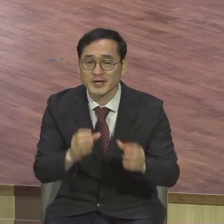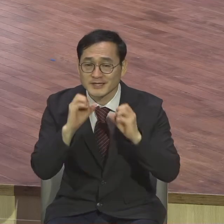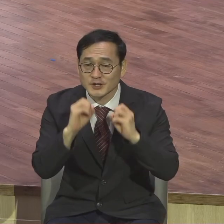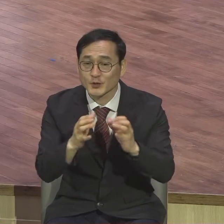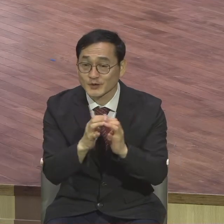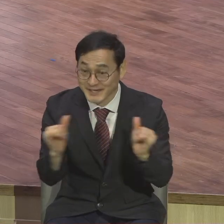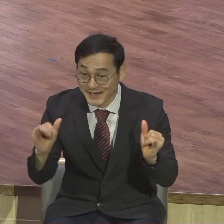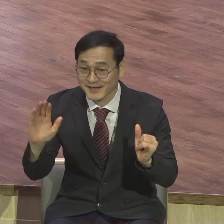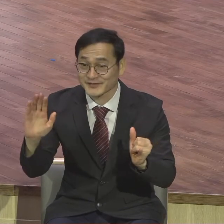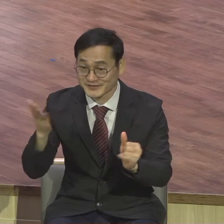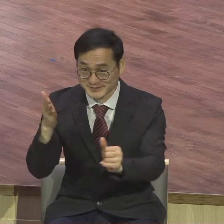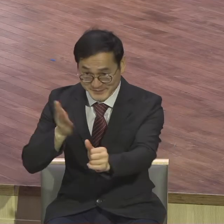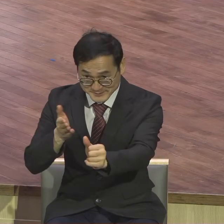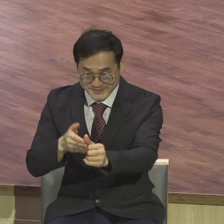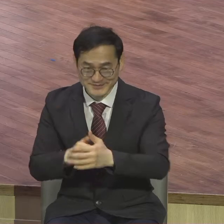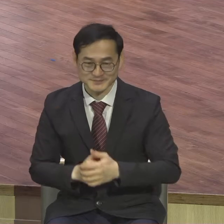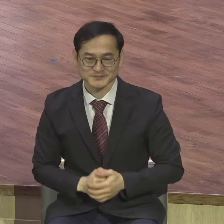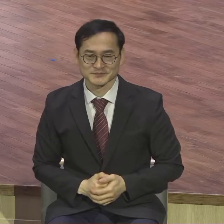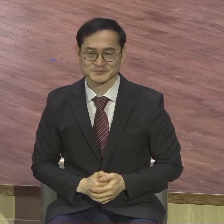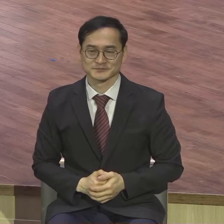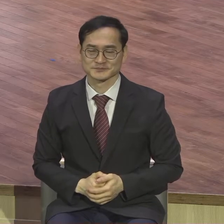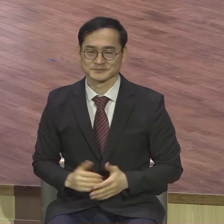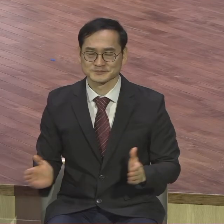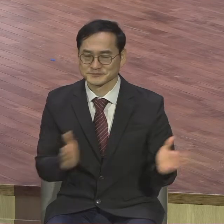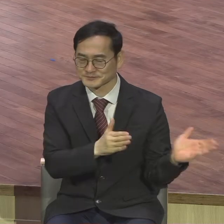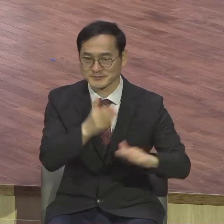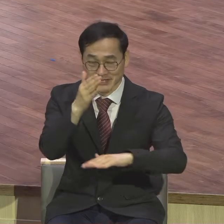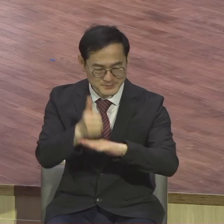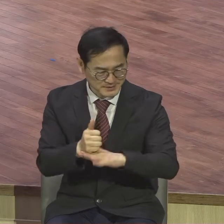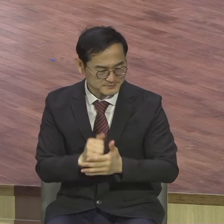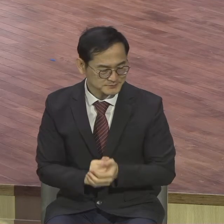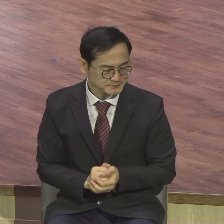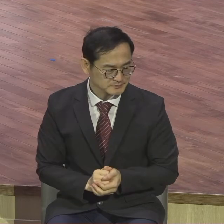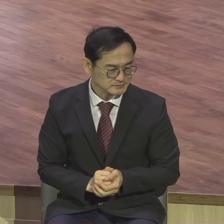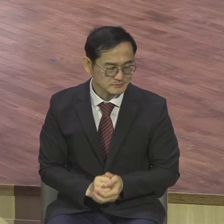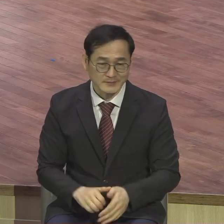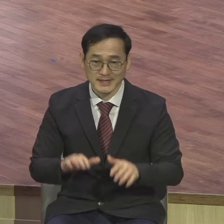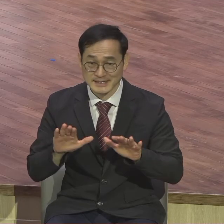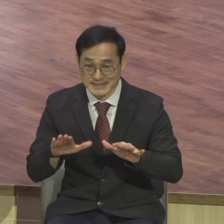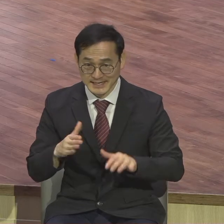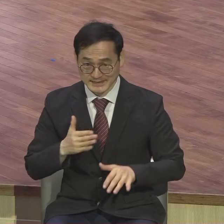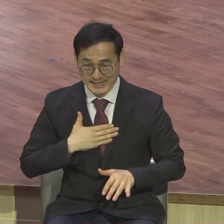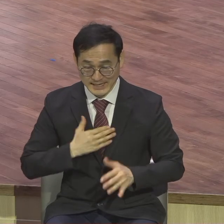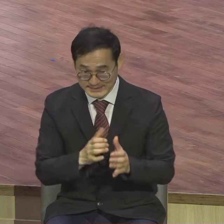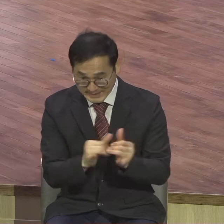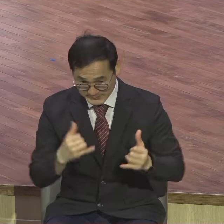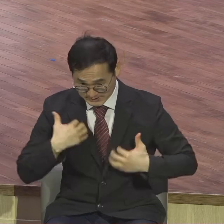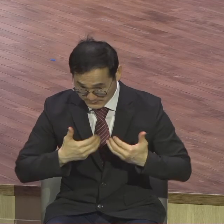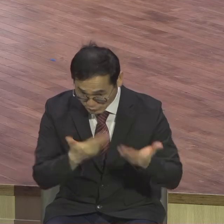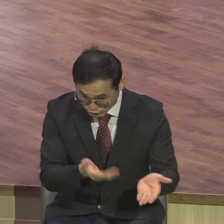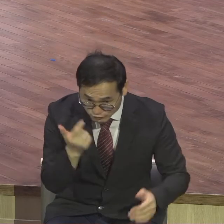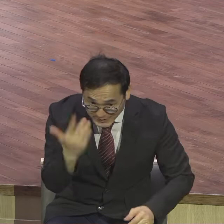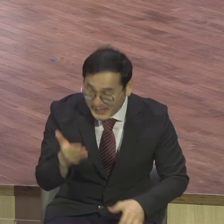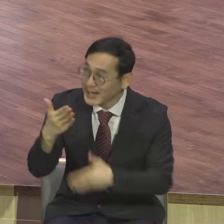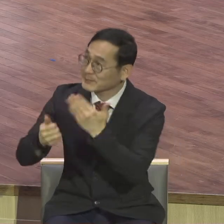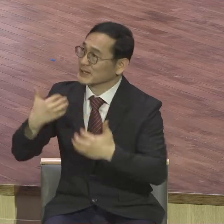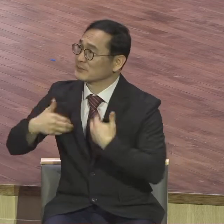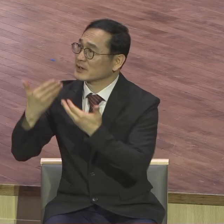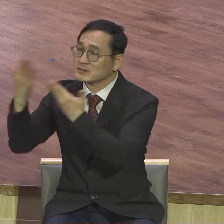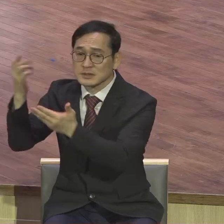축복합니다. 결론 10절입니다. 이제 내가 사람들에게 좋게 하랴, 하나님께 좋게